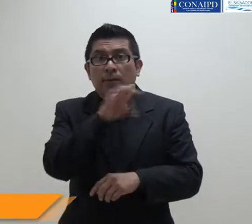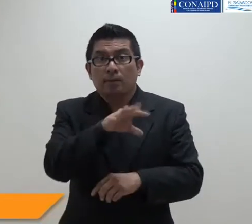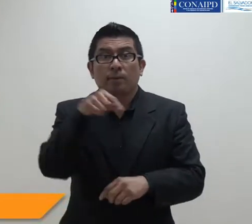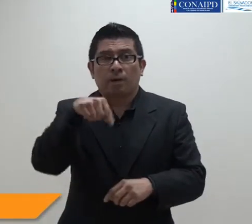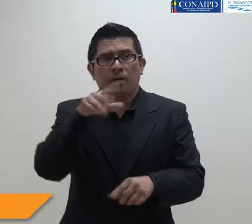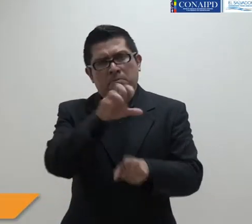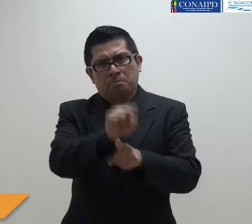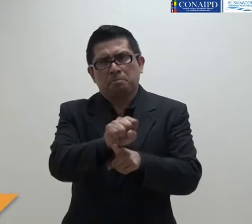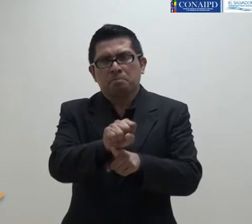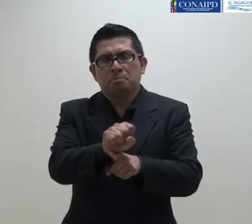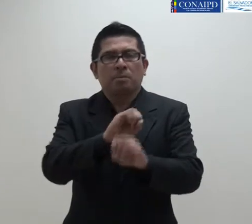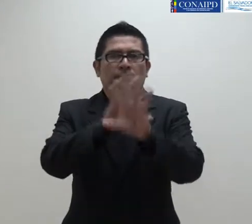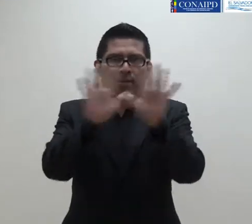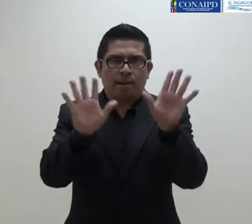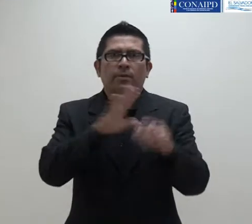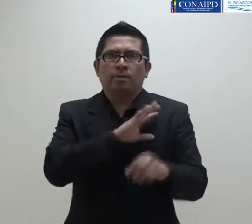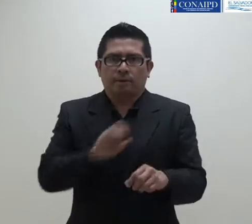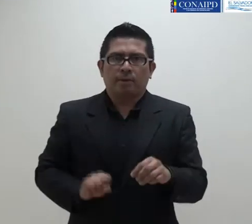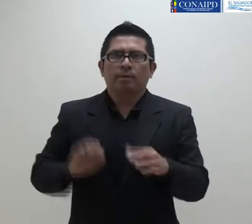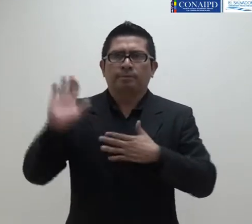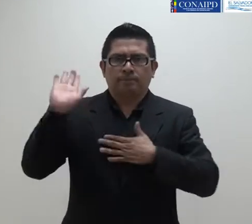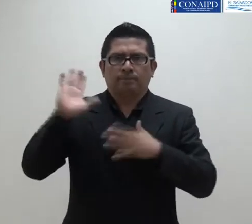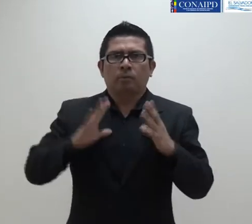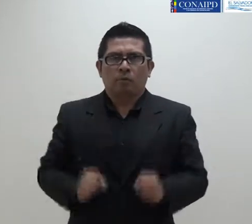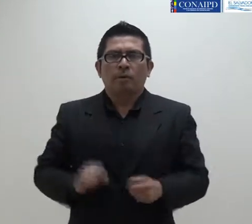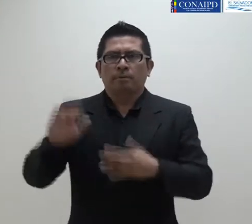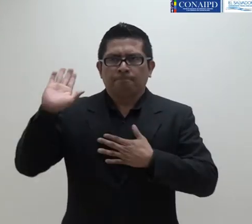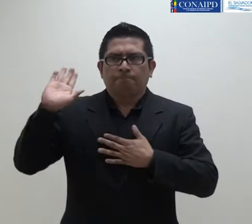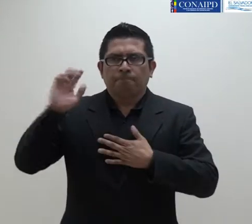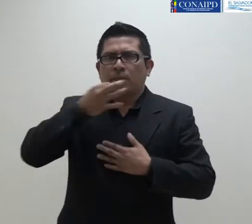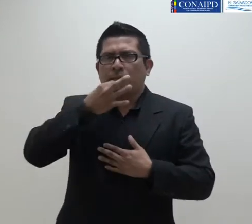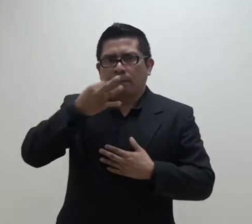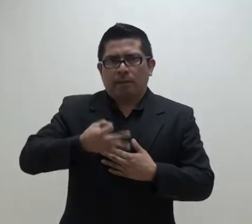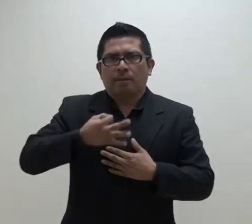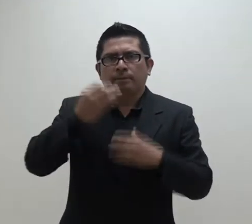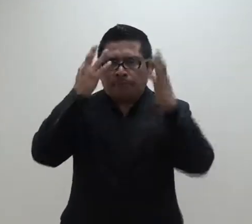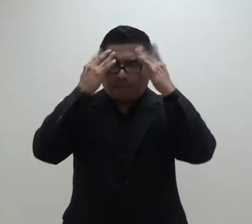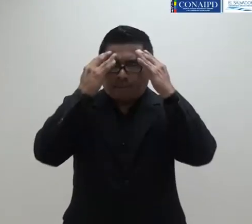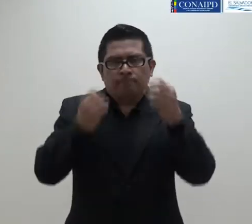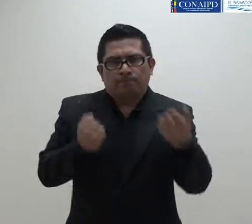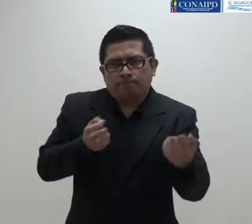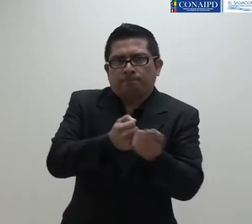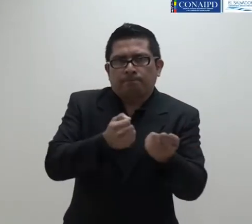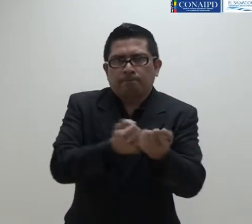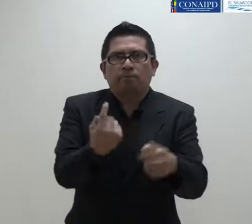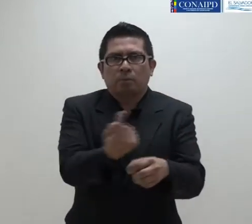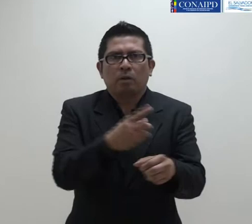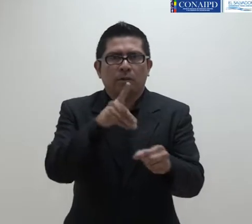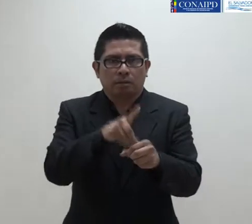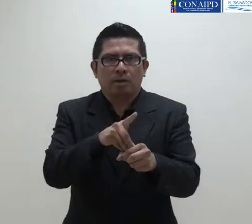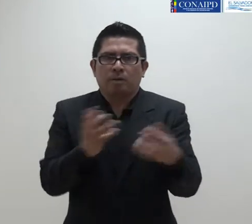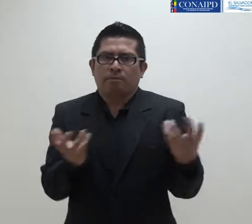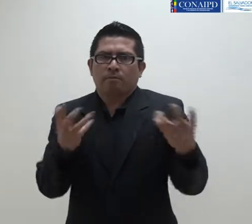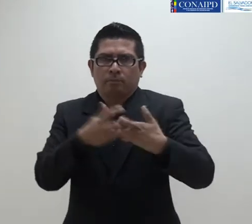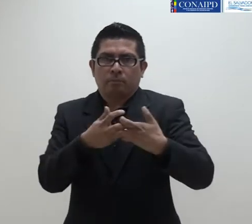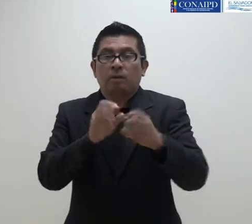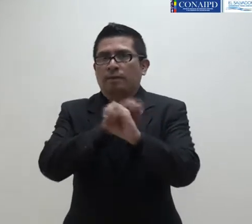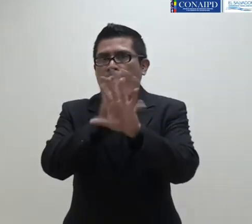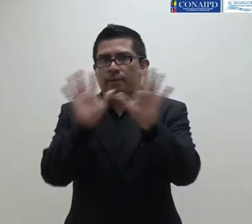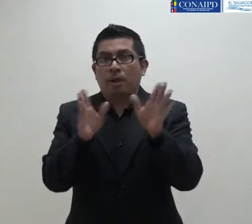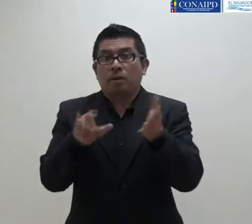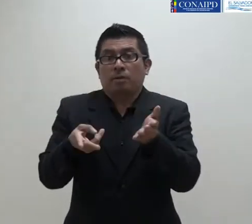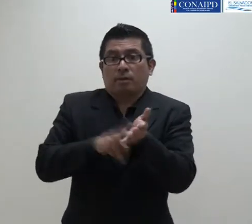que encontró un claro compromiso de parte del gobierno de El Salvador con las preocupaciones de las personas con discapacidad, lo que se evidencia